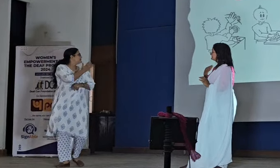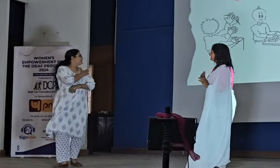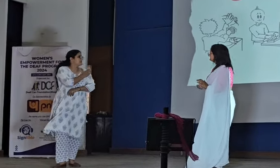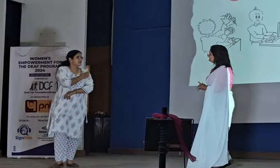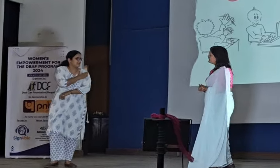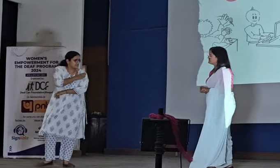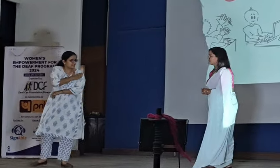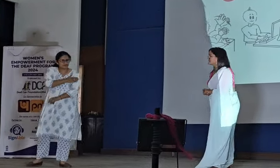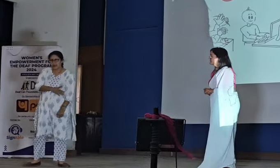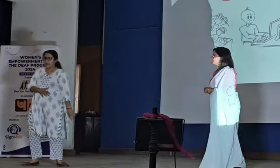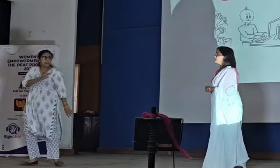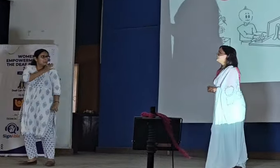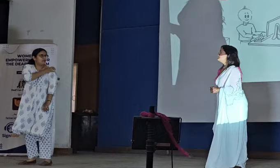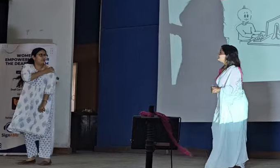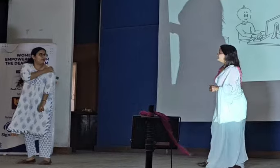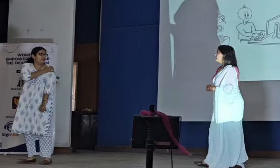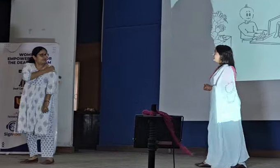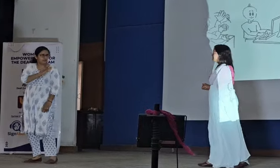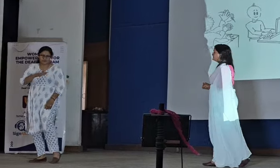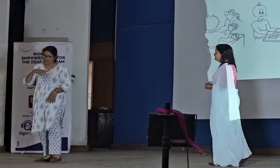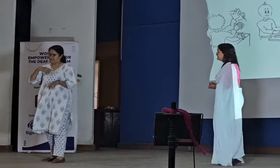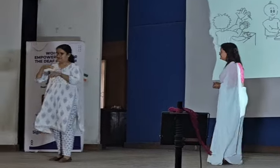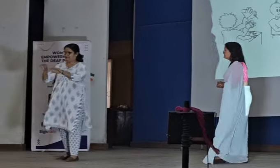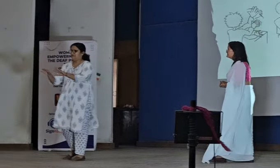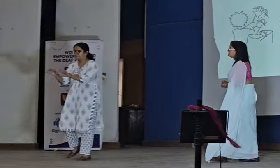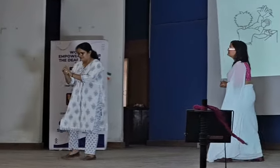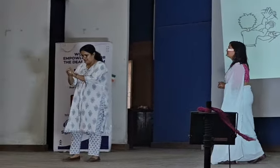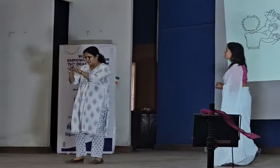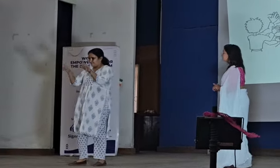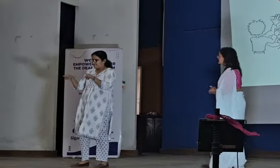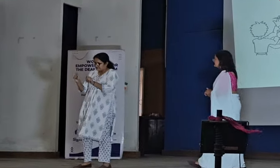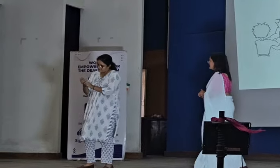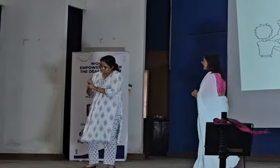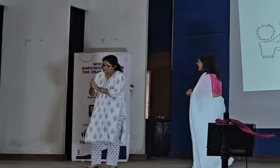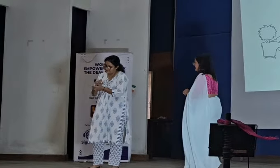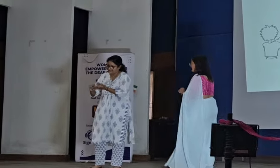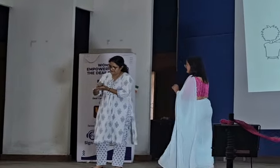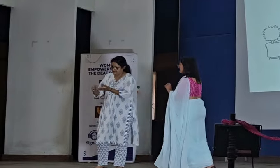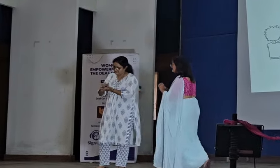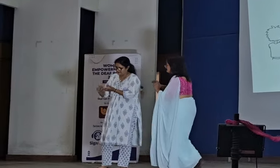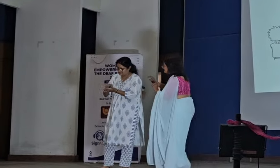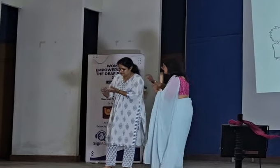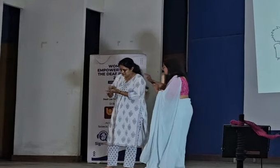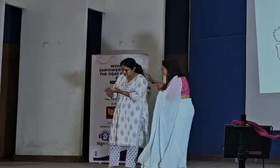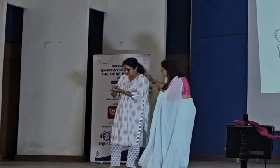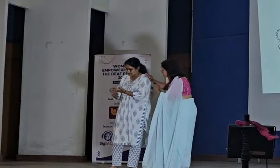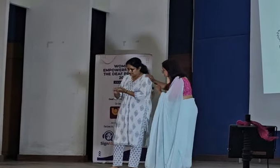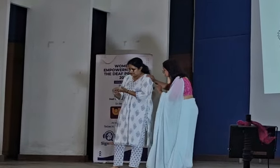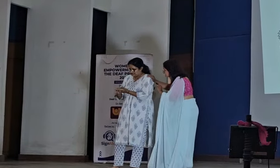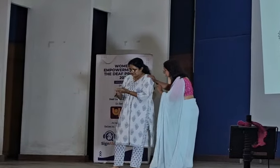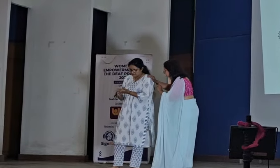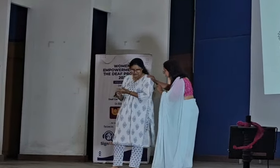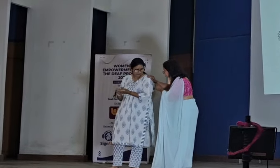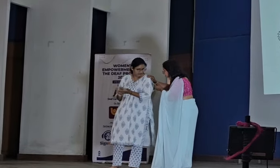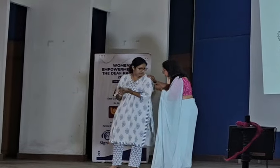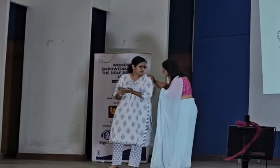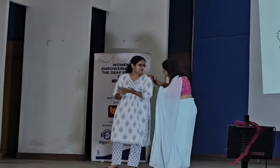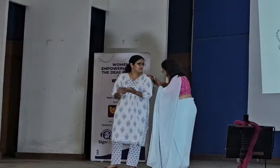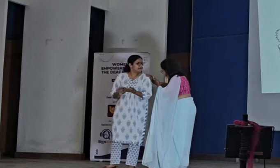तो राइट तरीका क्या है? आप देखिए मैं आपको राइट तरीका बता रही हूँ, मैं अपने स्टेशन पर वर्क कर रही हूँ, मैं लिख रही हूँ एक्सक्यूज मी, जैसे